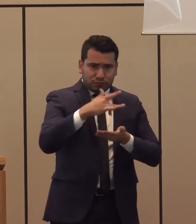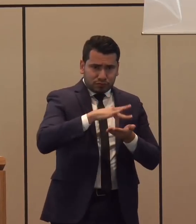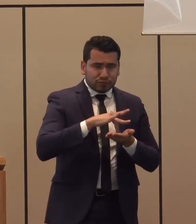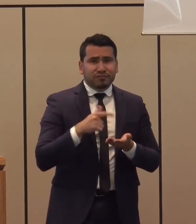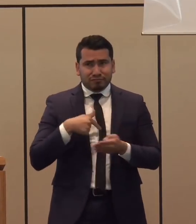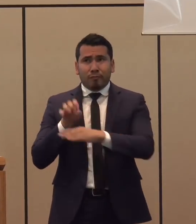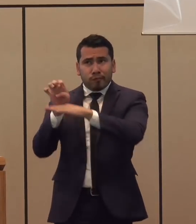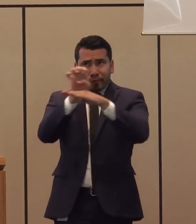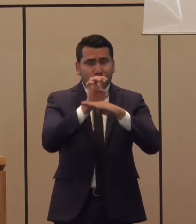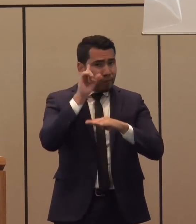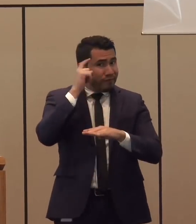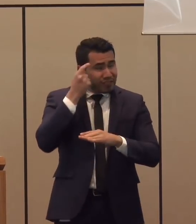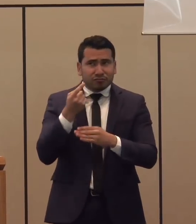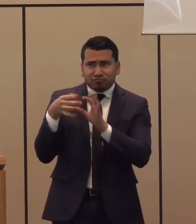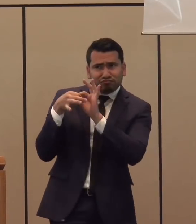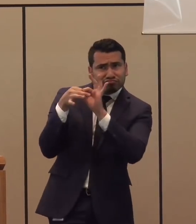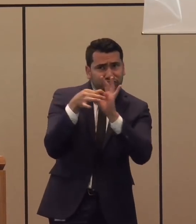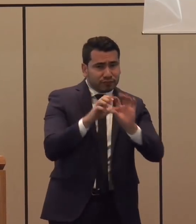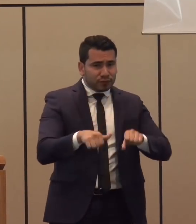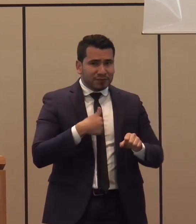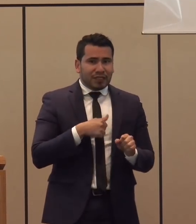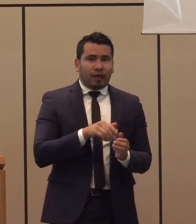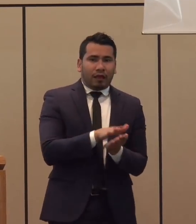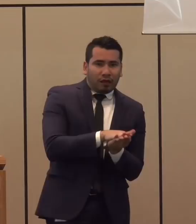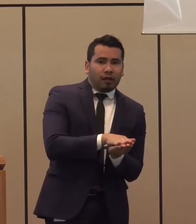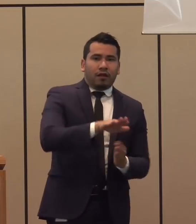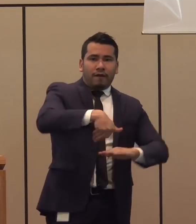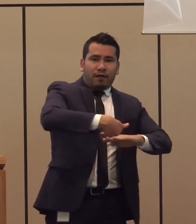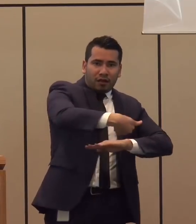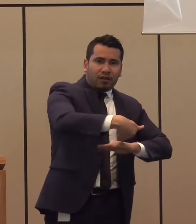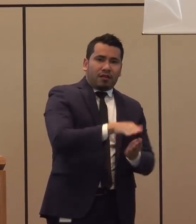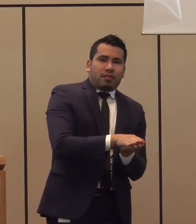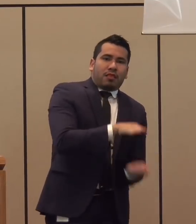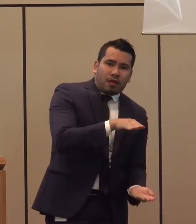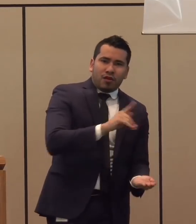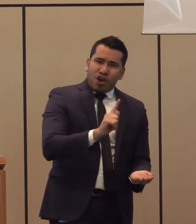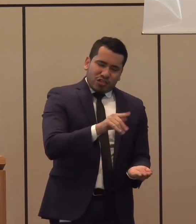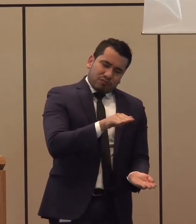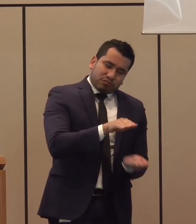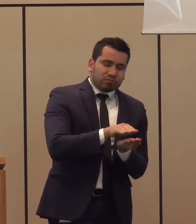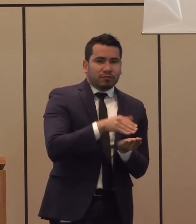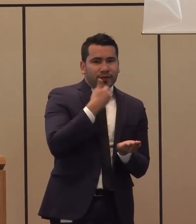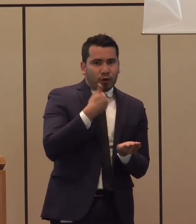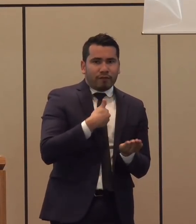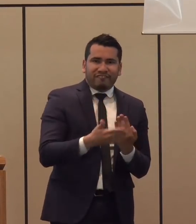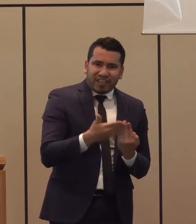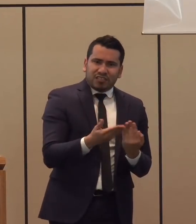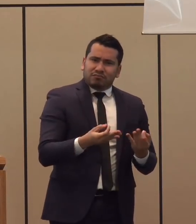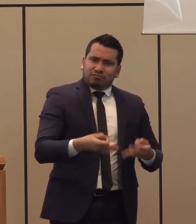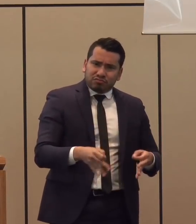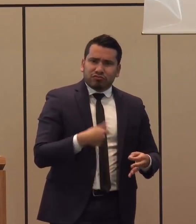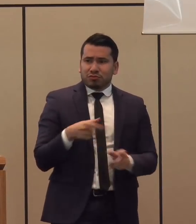entidades del gobierno podamos seguir eliminando trámites seguir simplificando trámites para facilitarle la vida a